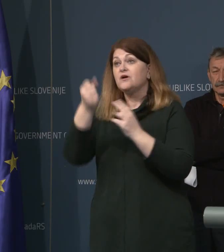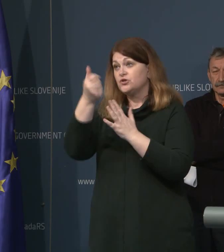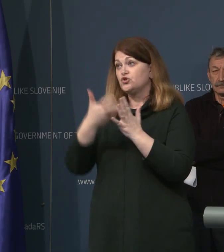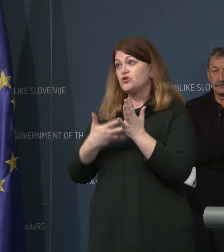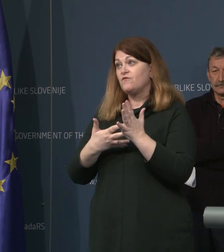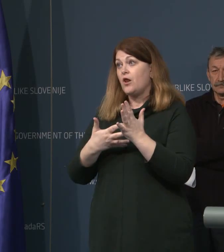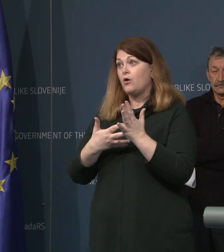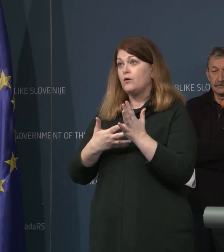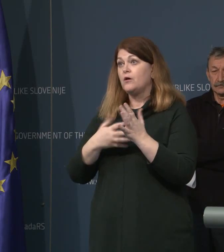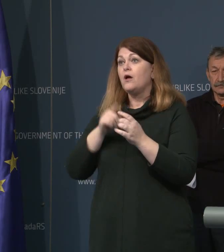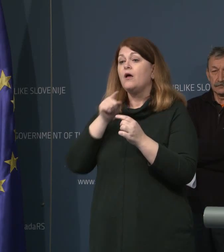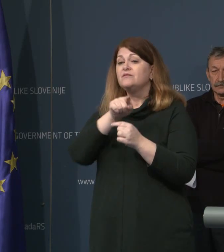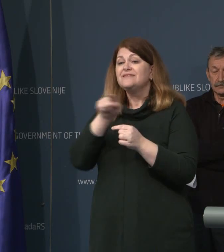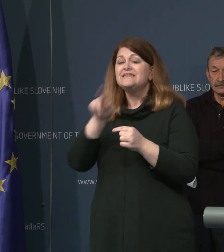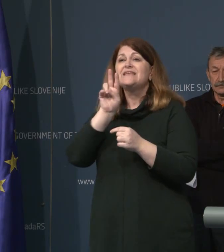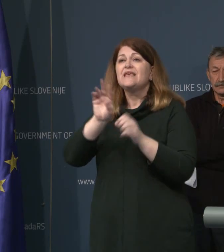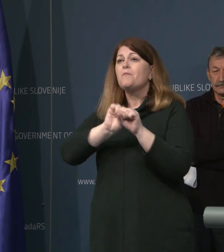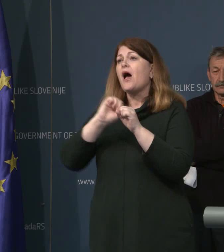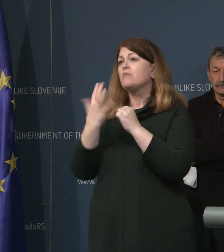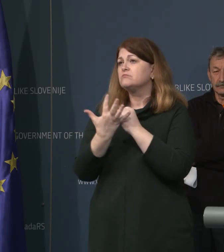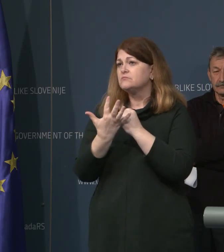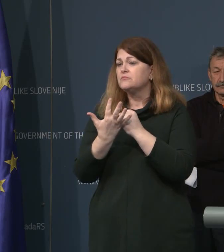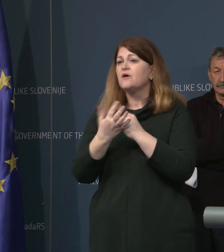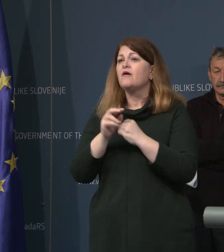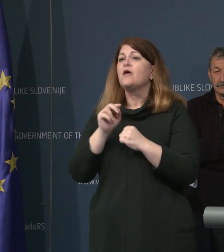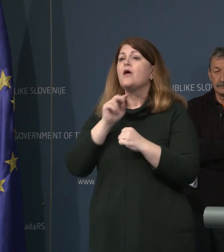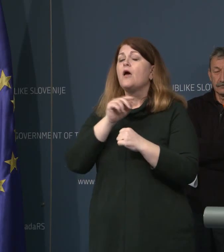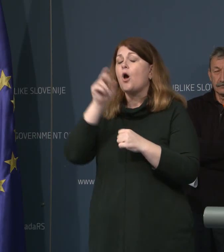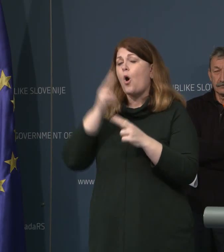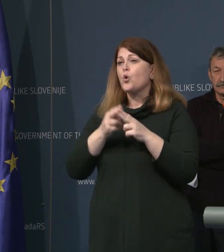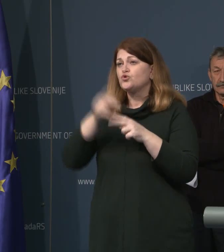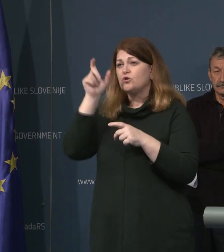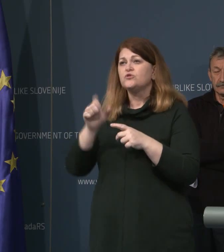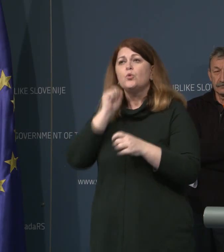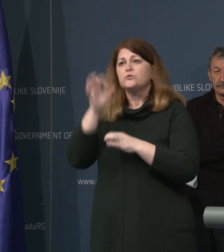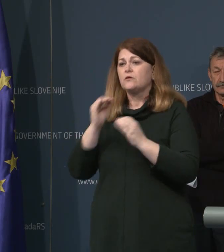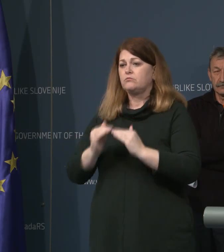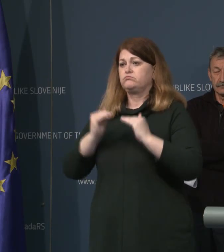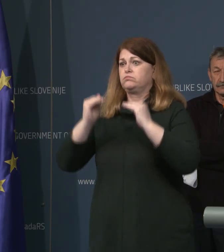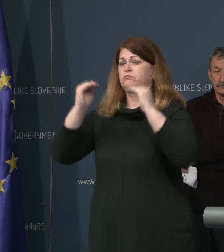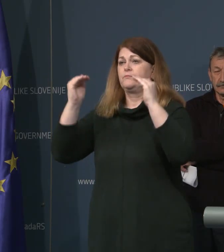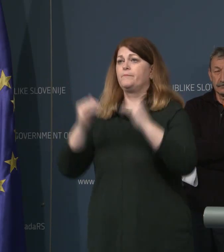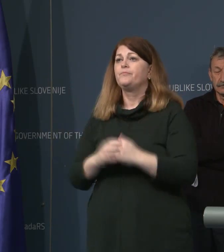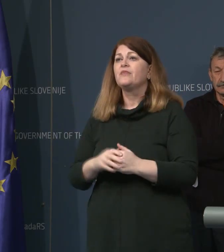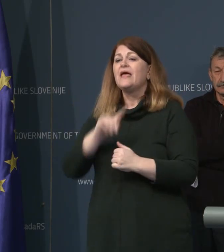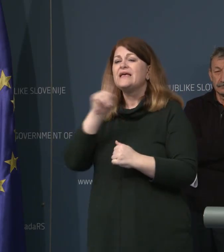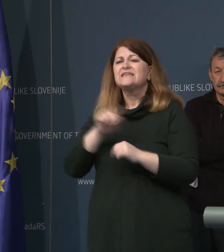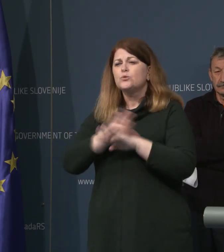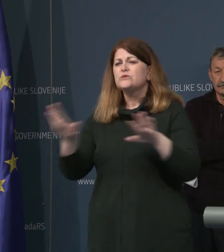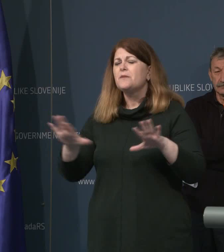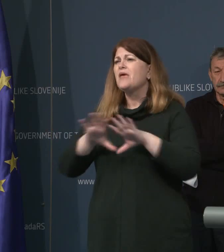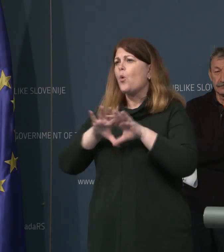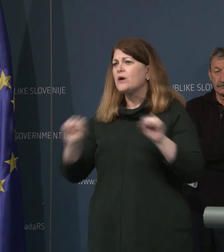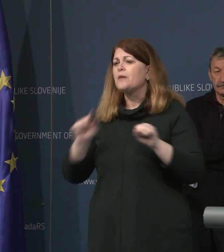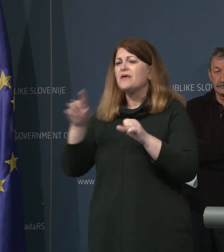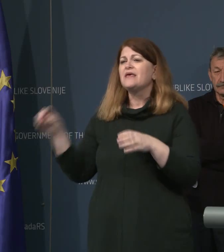število z virusom COVID-19 okuženih oseb vsak dan narašča. Z vsemi ukrepi,